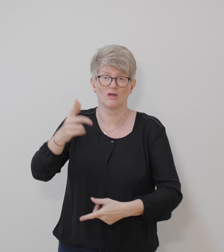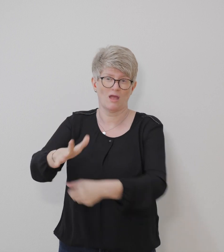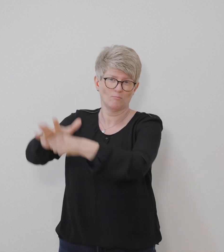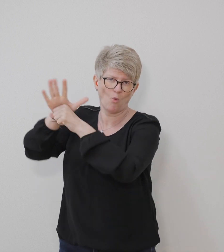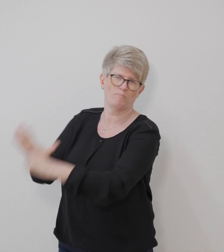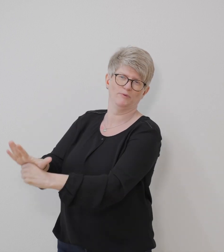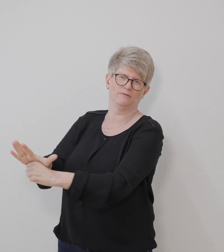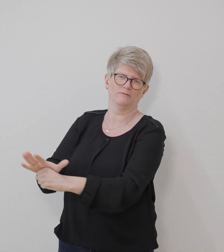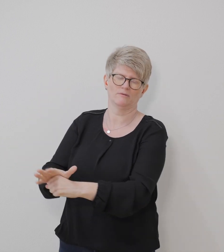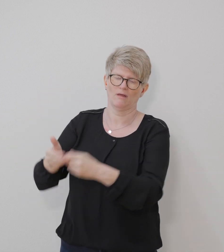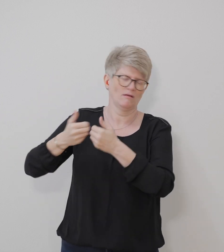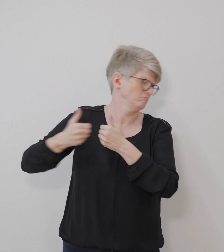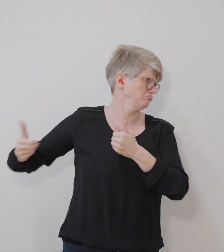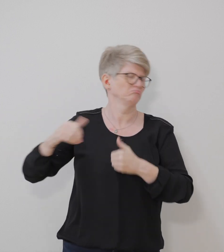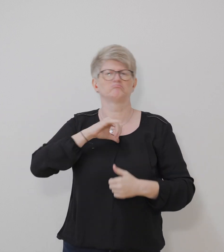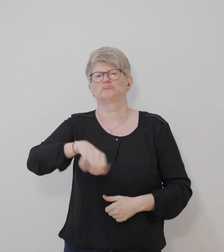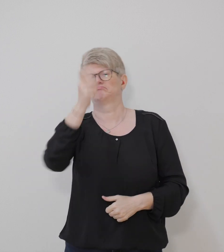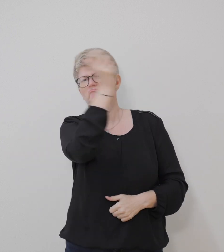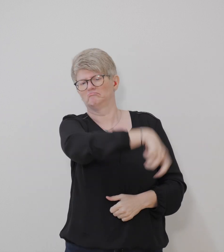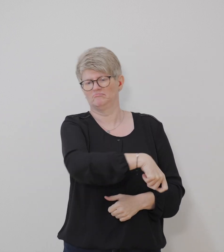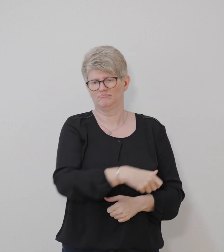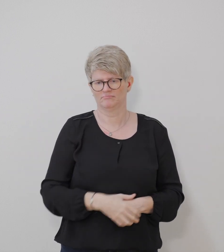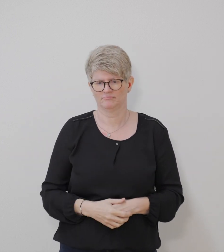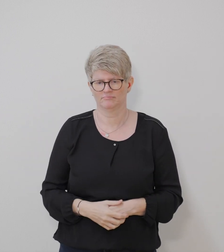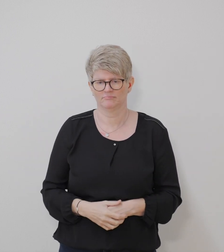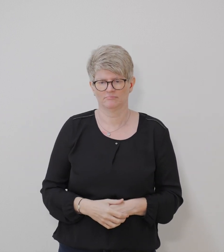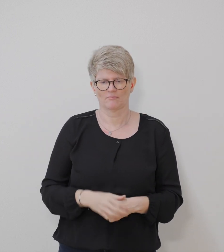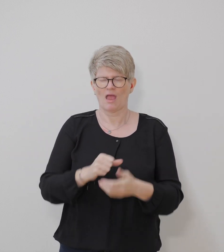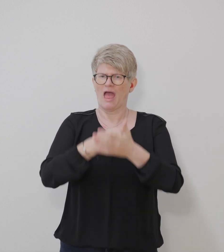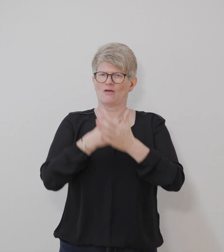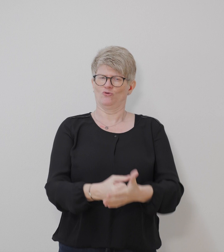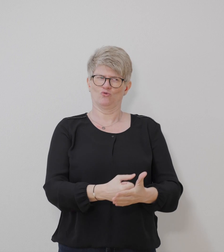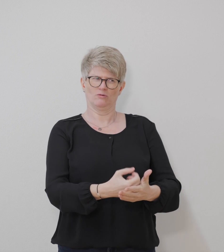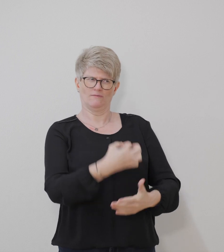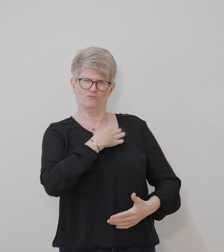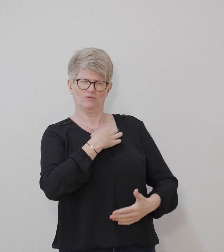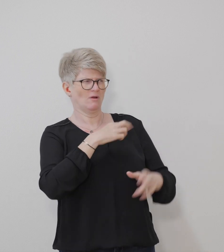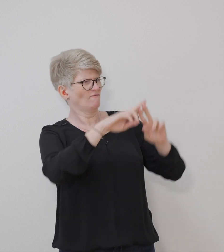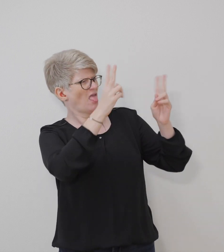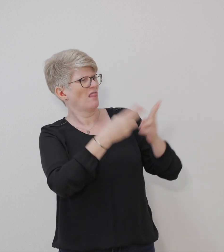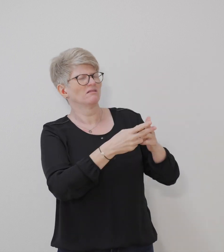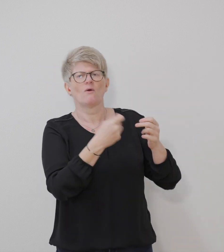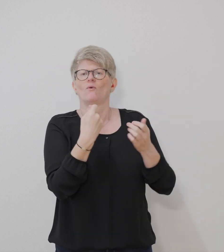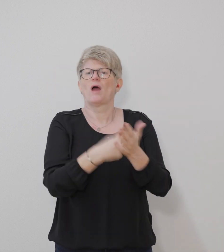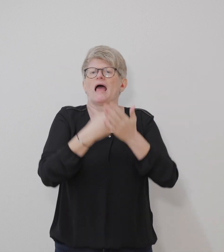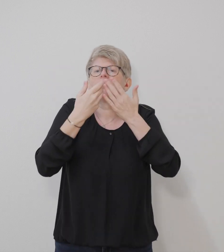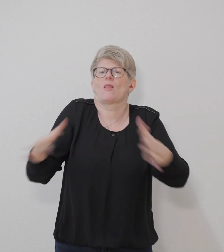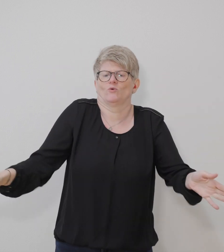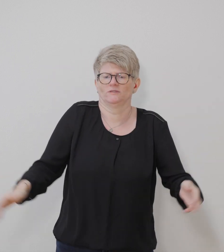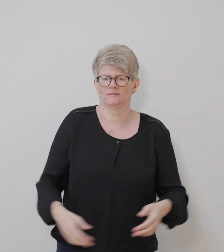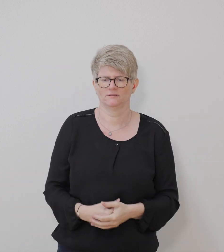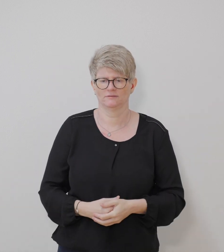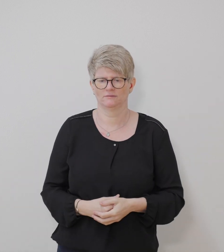nichts, sagte er mir oft. Ist nicht unsere Befähigung zu fühlen das, was uns als Menschen